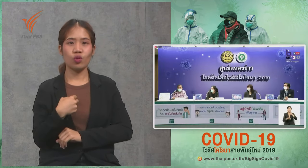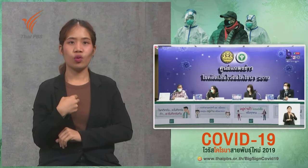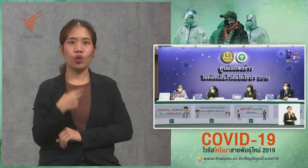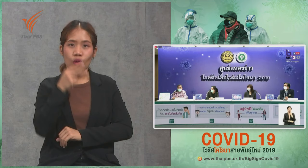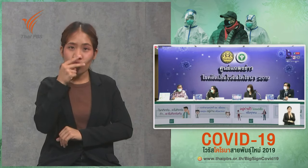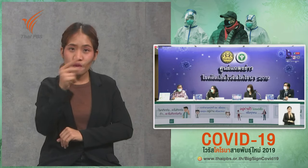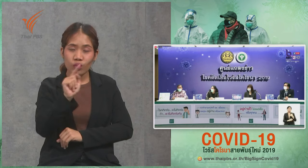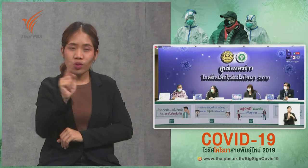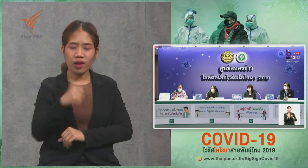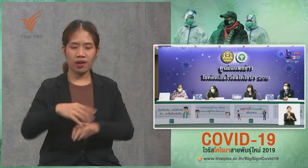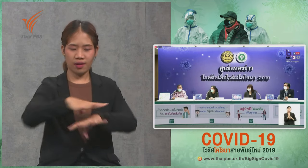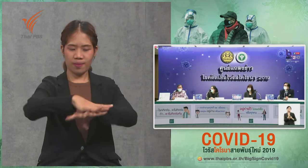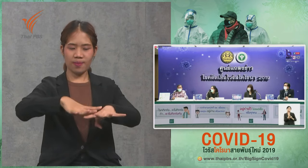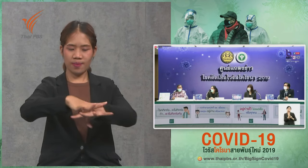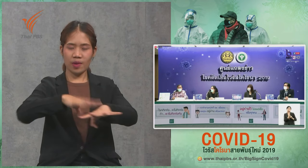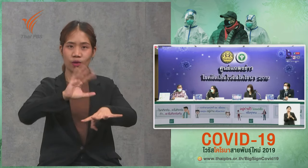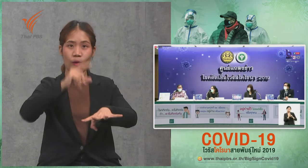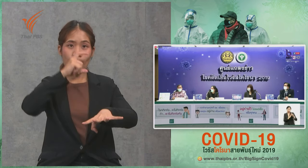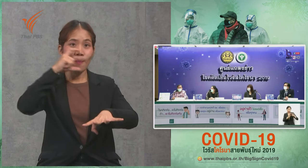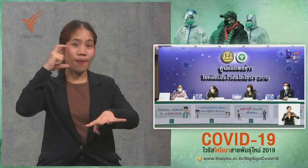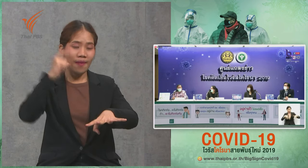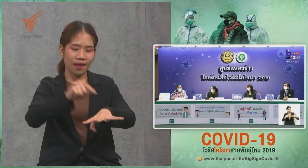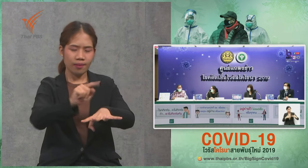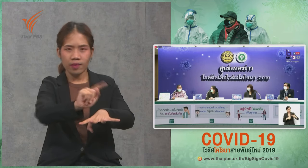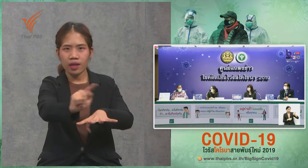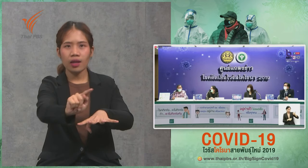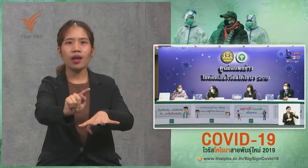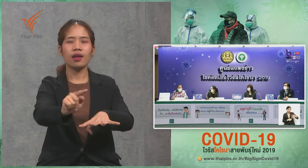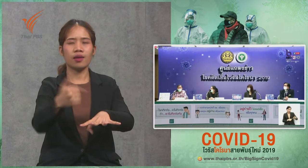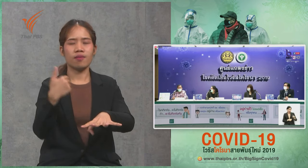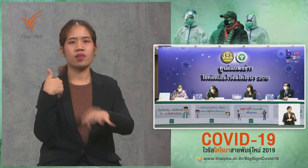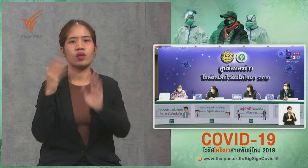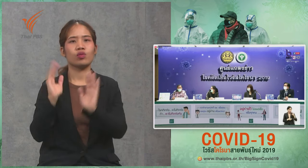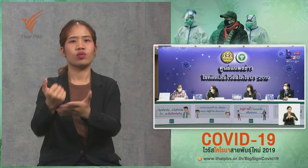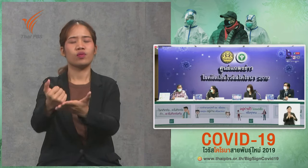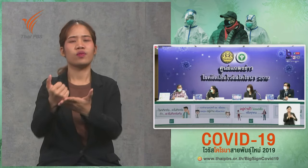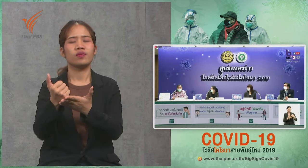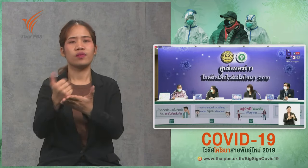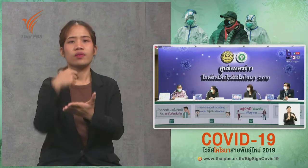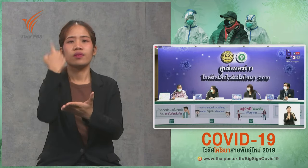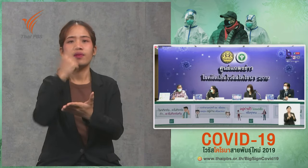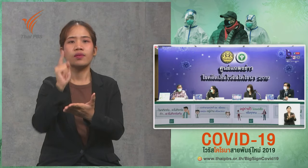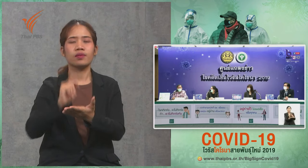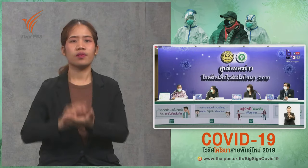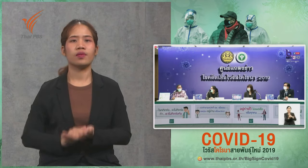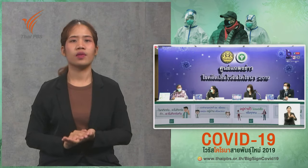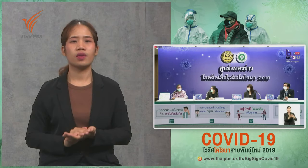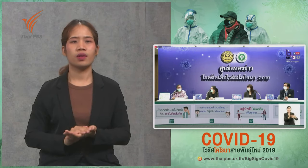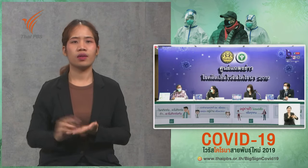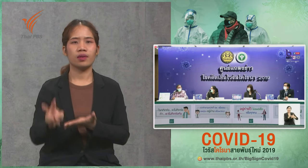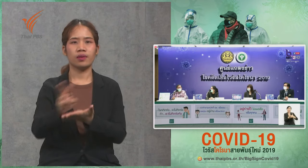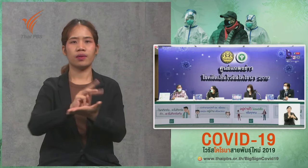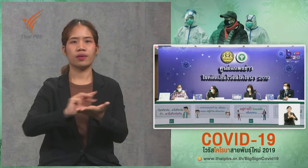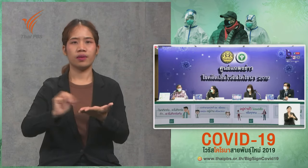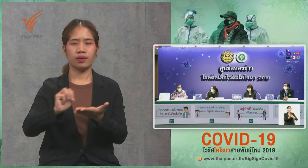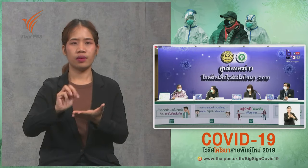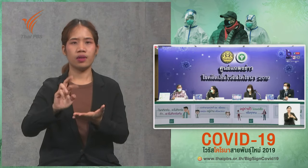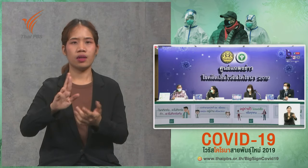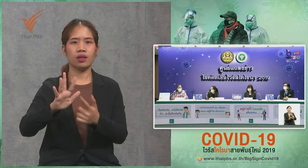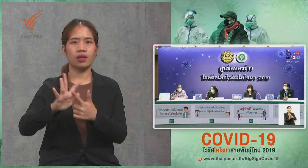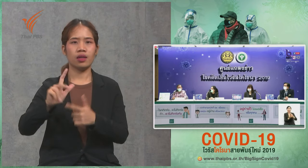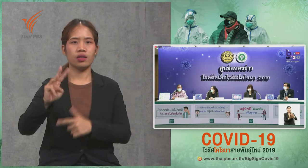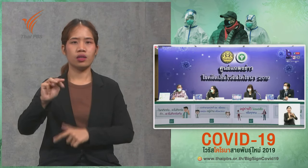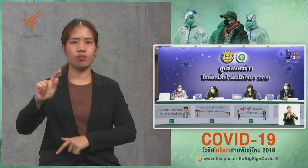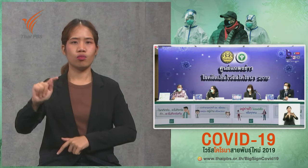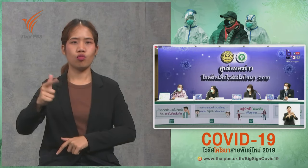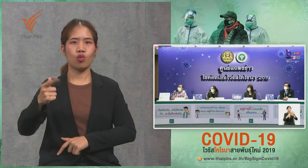ของอนุภาคเนี่ยเป็นอย่างไรซึ่งได้รับความอนุเคราะห์จากทางมหาวิทยาลัยเทคโนโลยีราชมงคลล้านนานะค